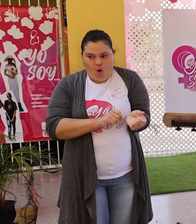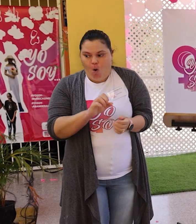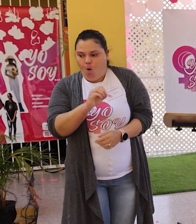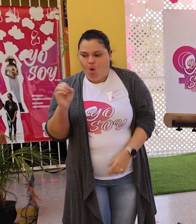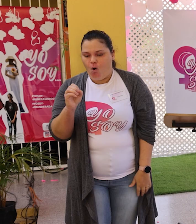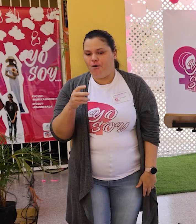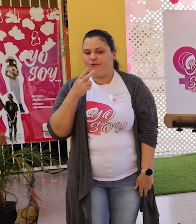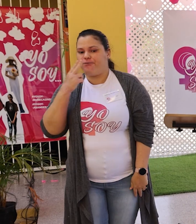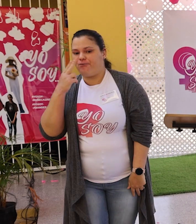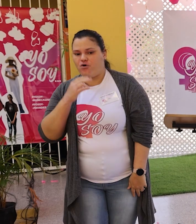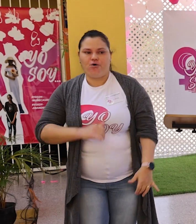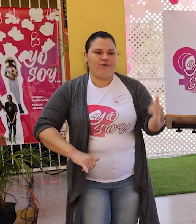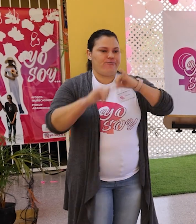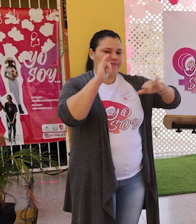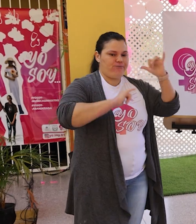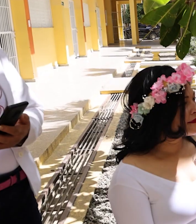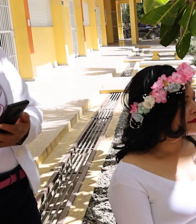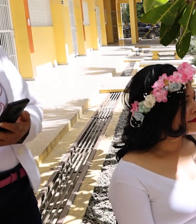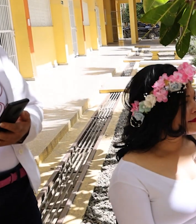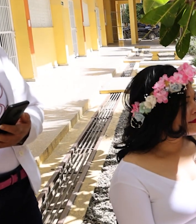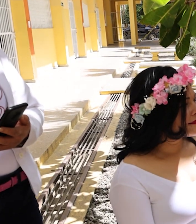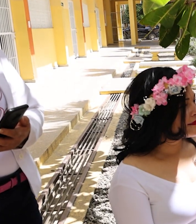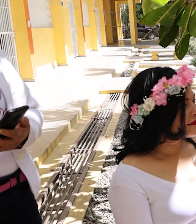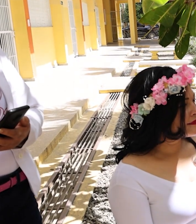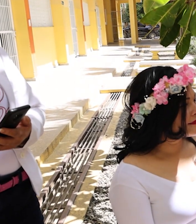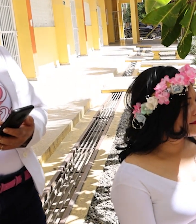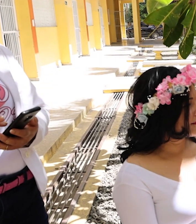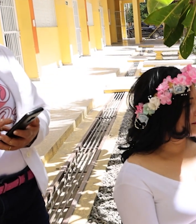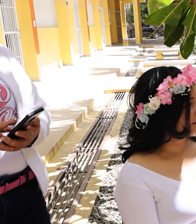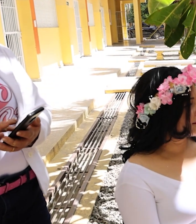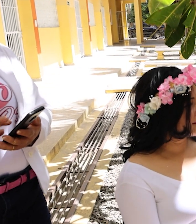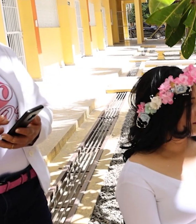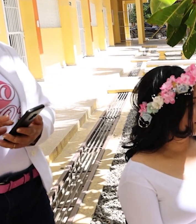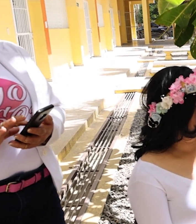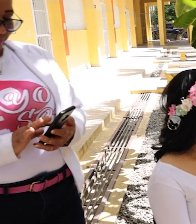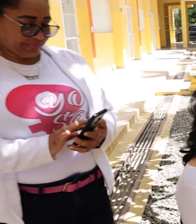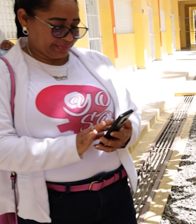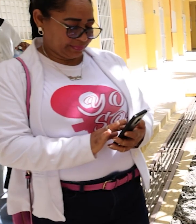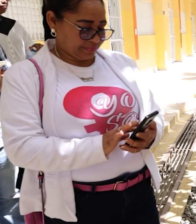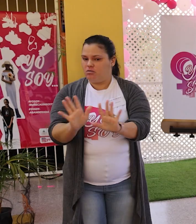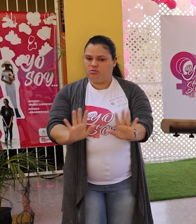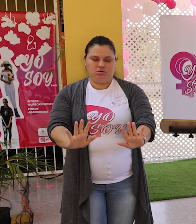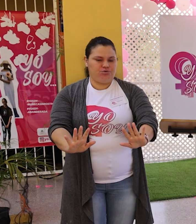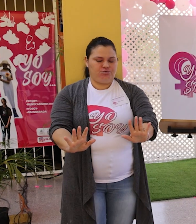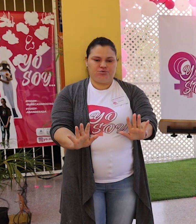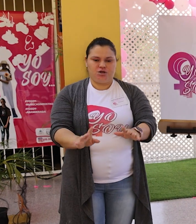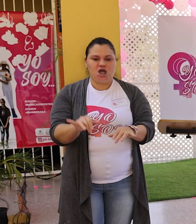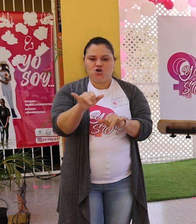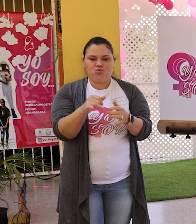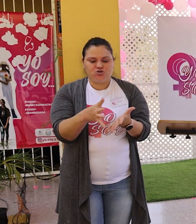tú tomando alcohol tú teniendo un sexo desenfrenado que todo lo contrario eso te